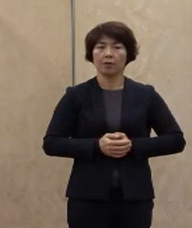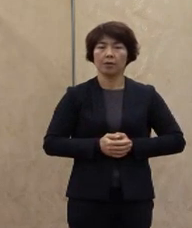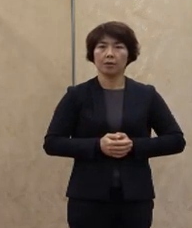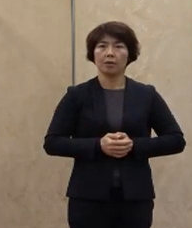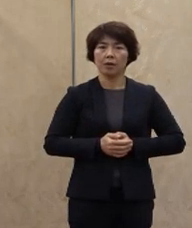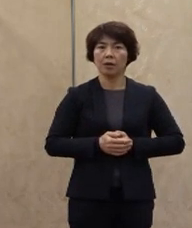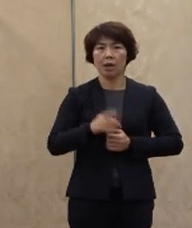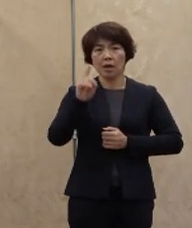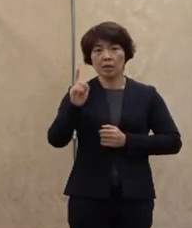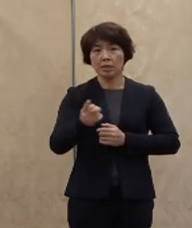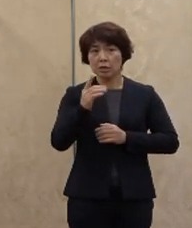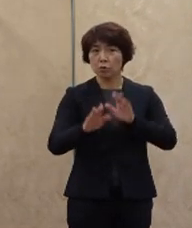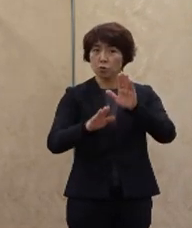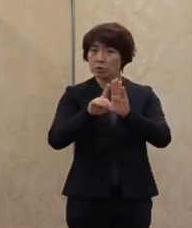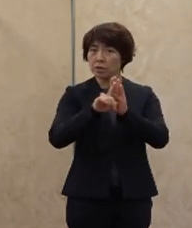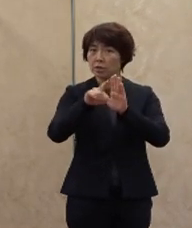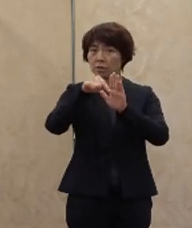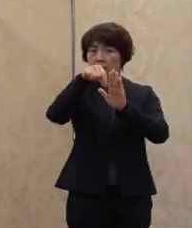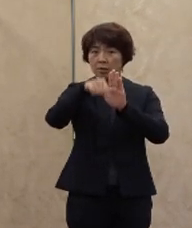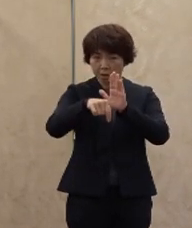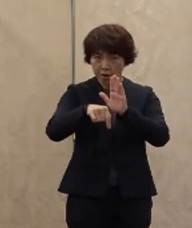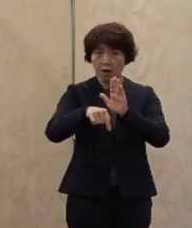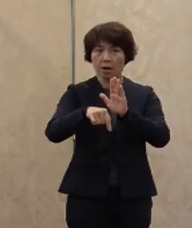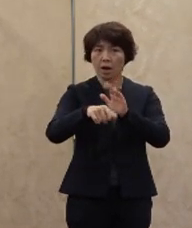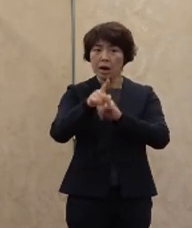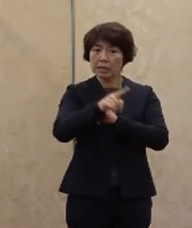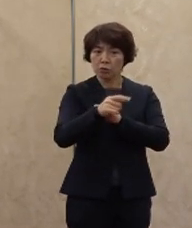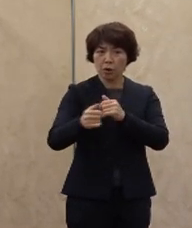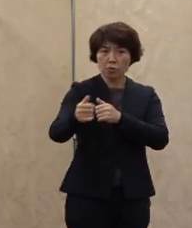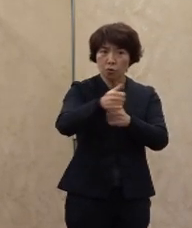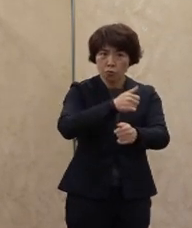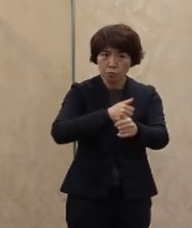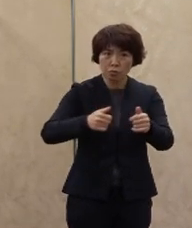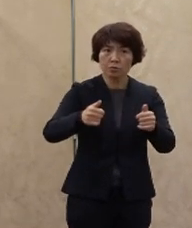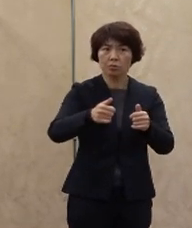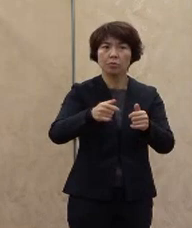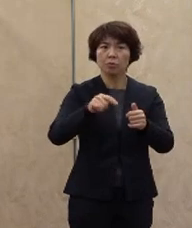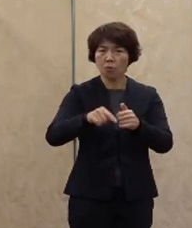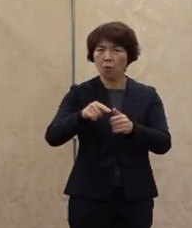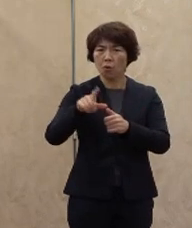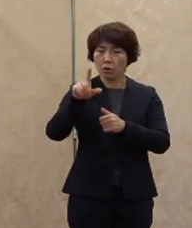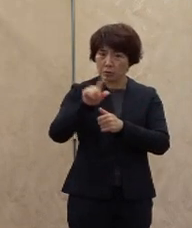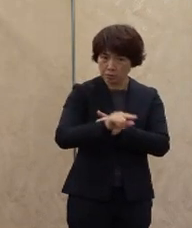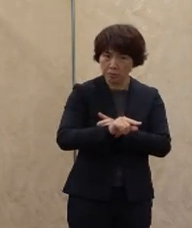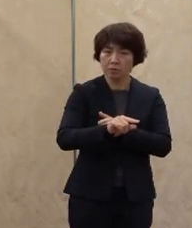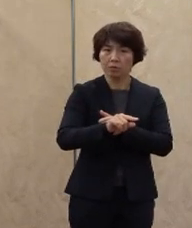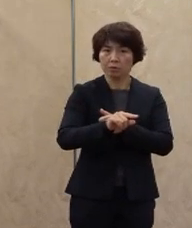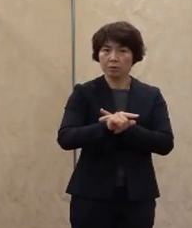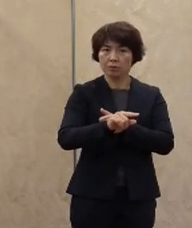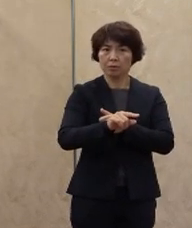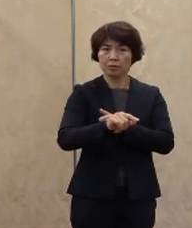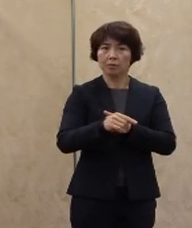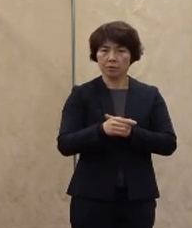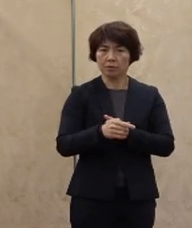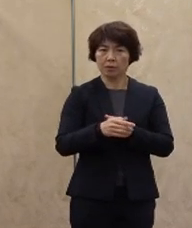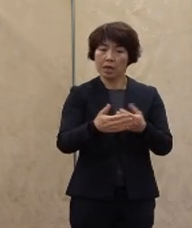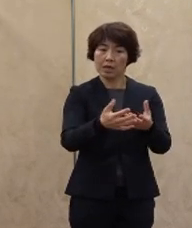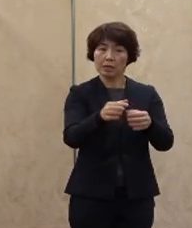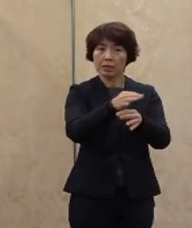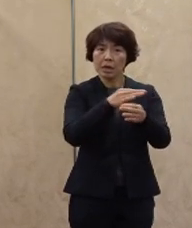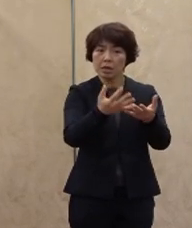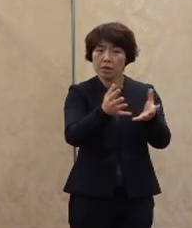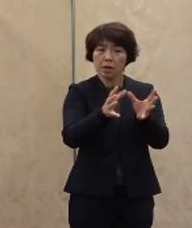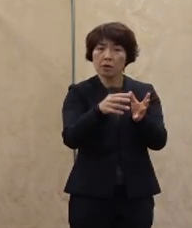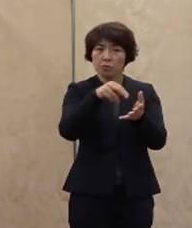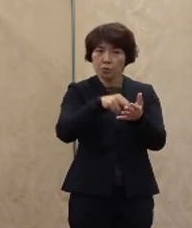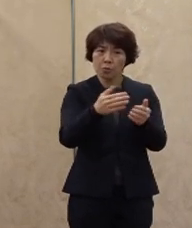この緊急事態宣言下においてこの人の動き、人流というのを下げることに経済界としてもご協力をお願いしたいな